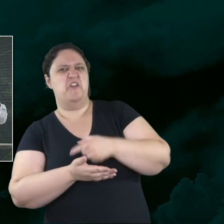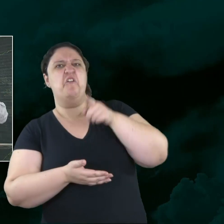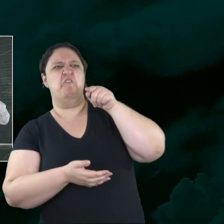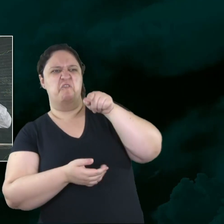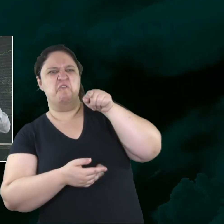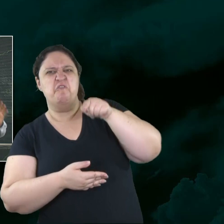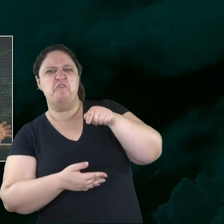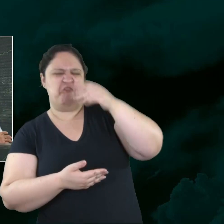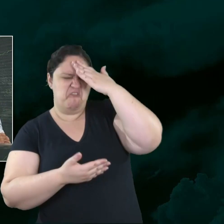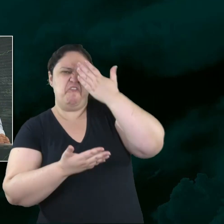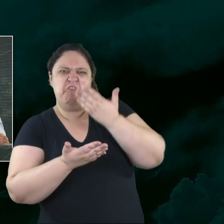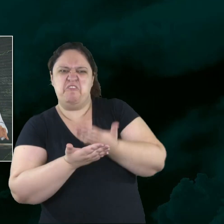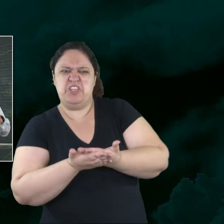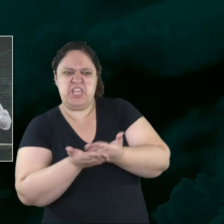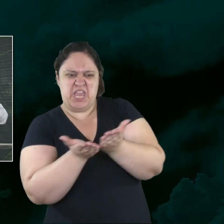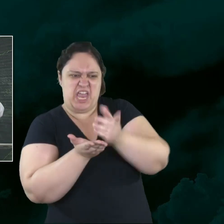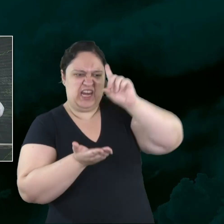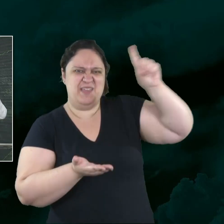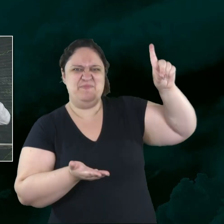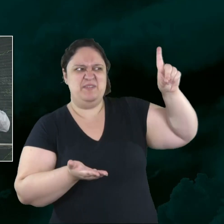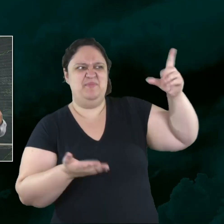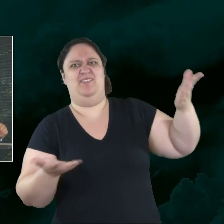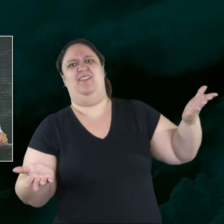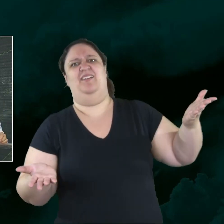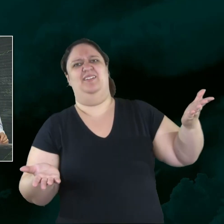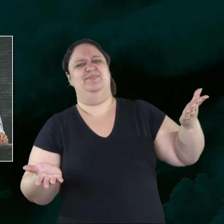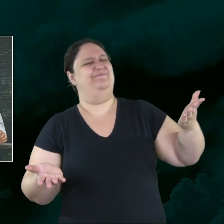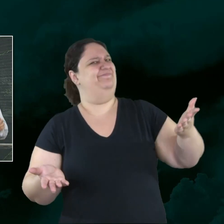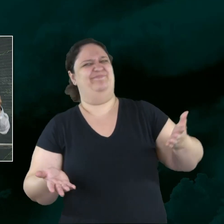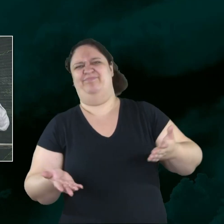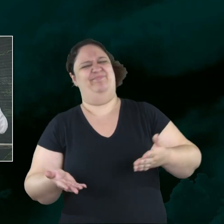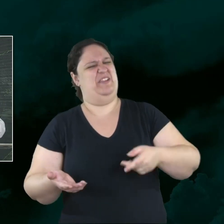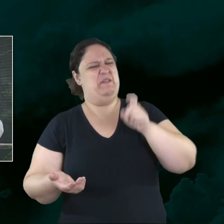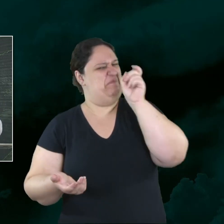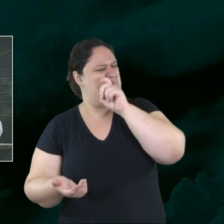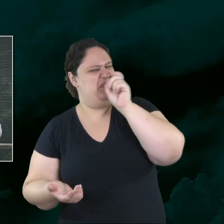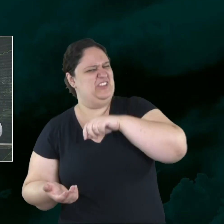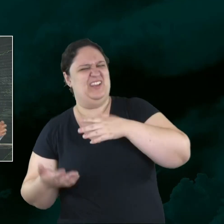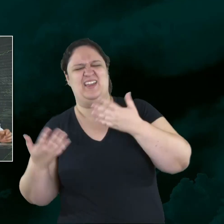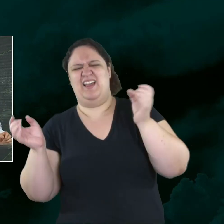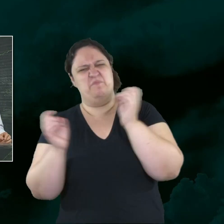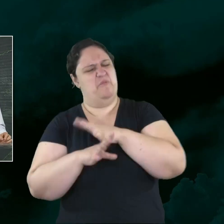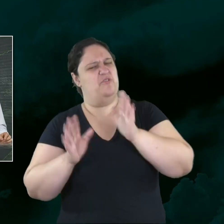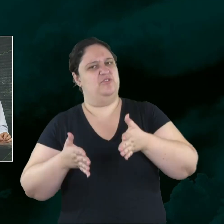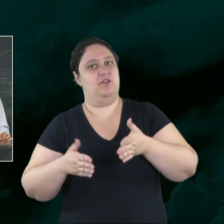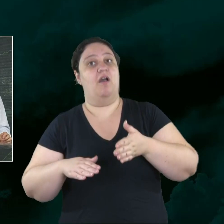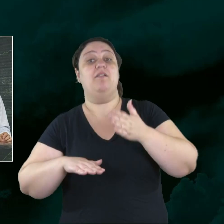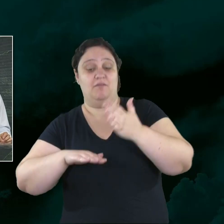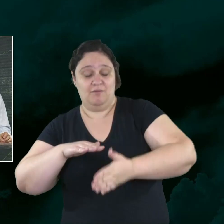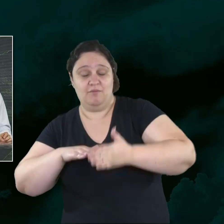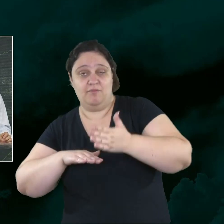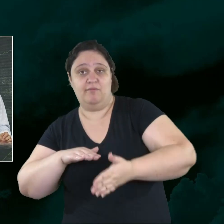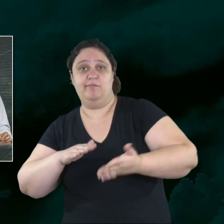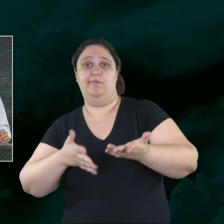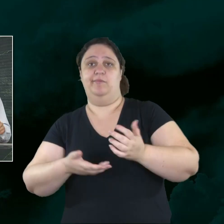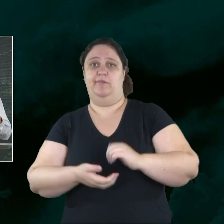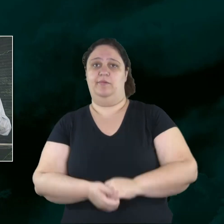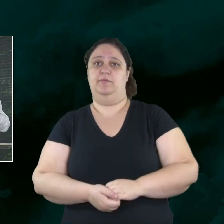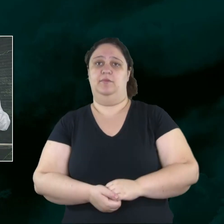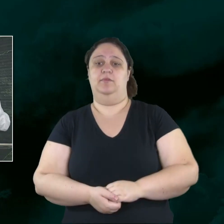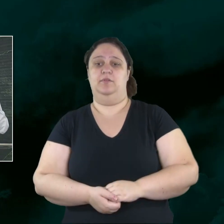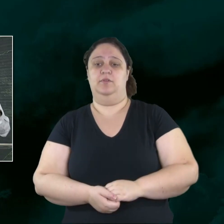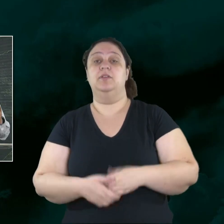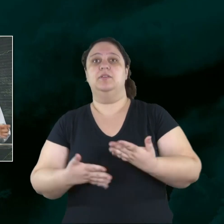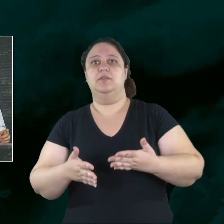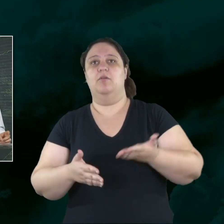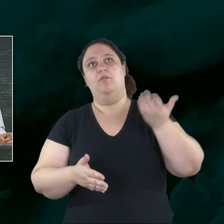Isso é ultrapassado, esse tempo já passou. Irmãos, isso é pós-modernismo. No passado, não